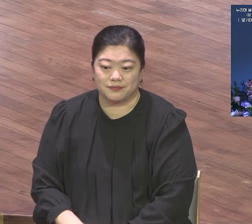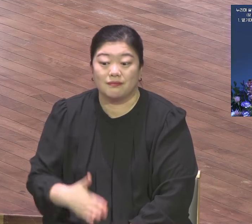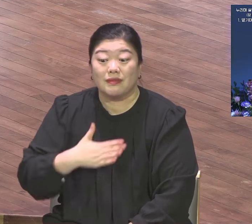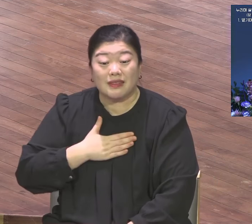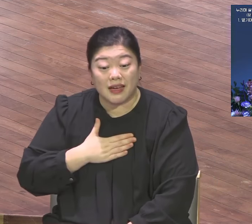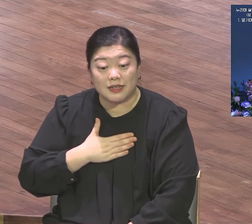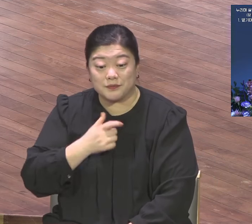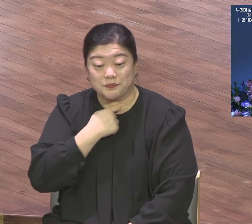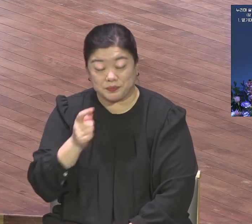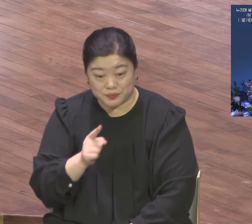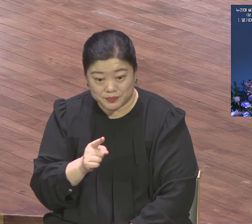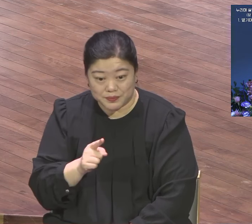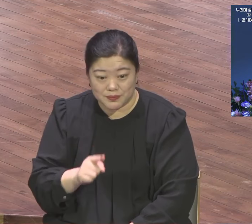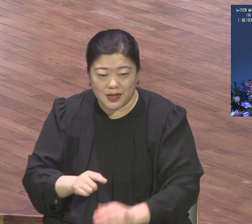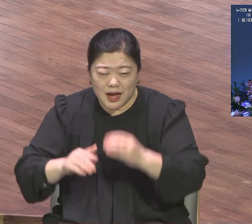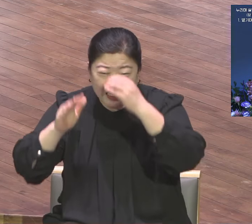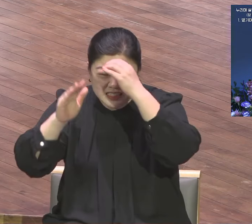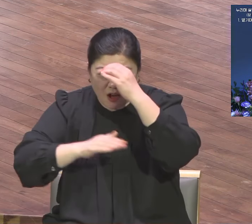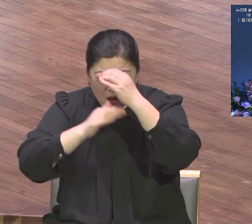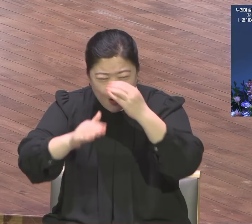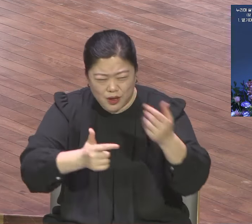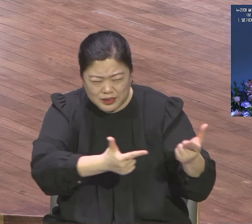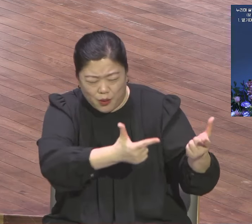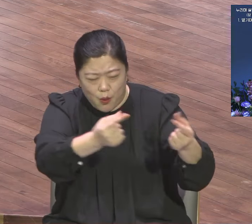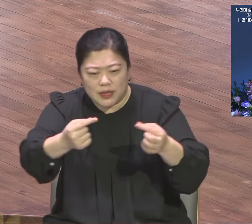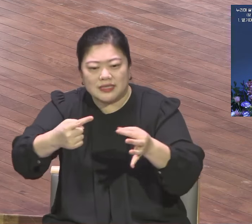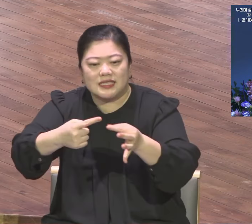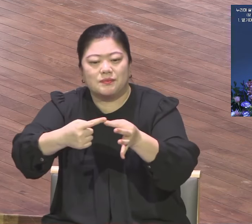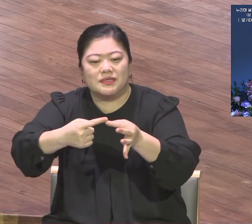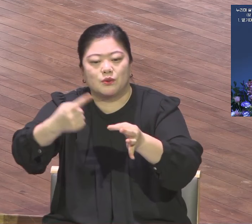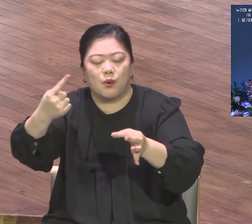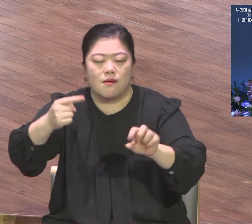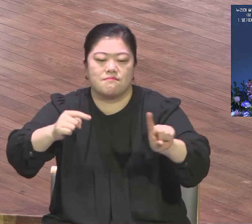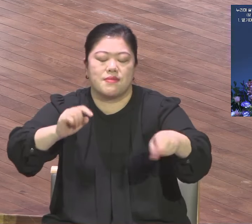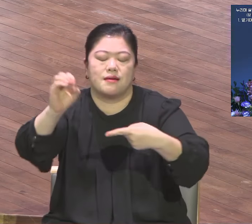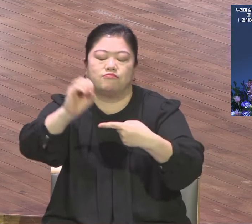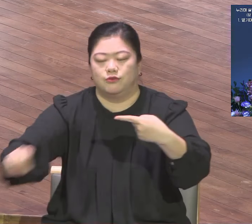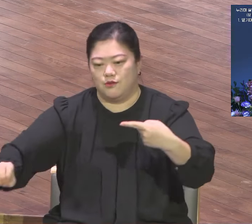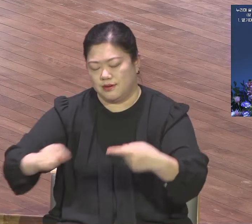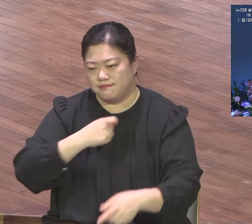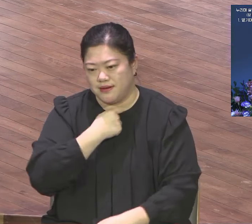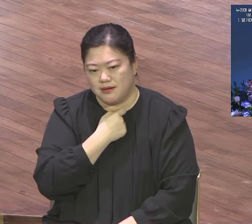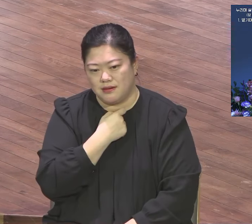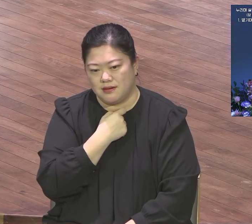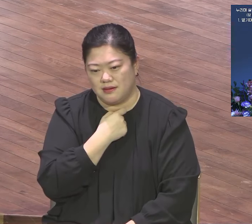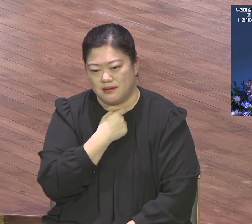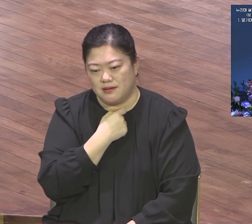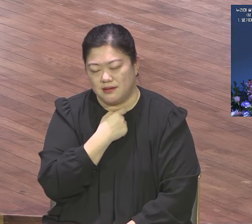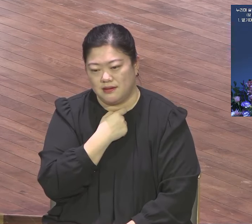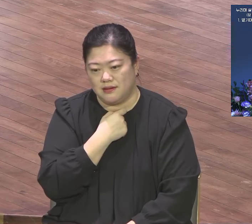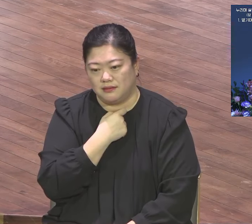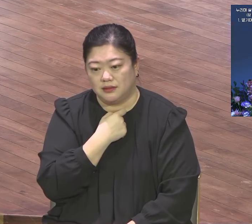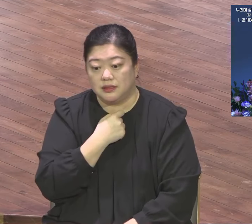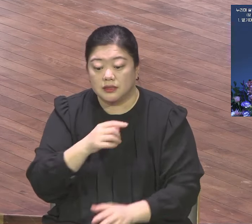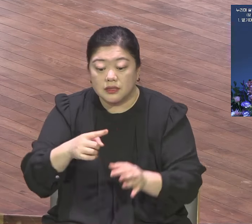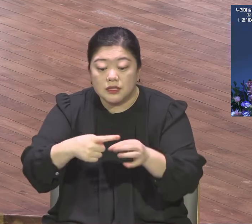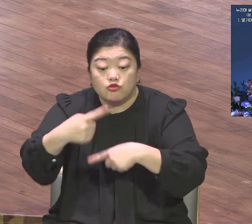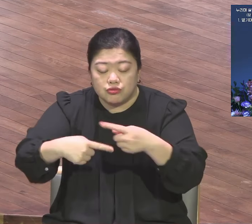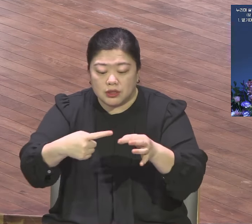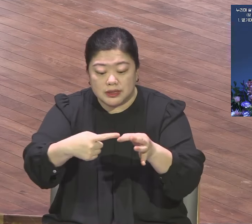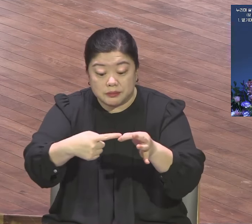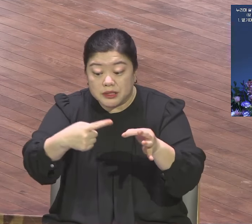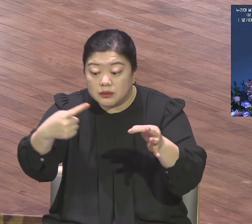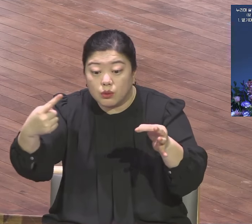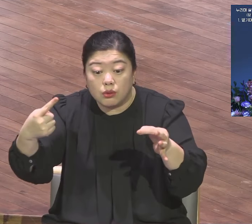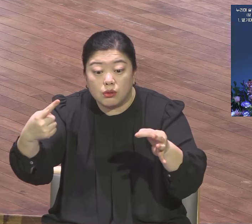성도가 11조 드리는 영적 문화가 중요하다고 봐요. 11조. 11조가 뭐냐?